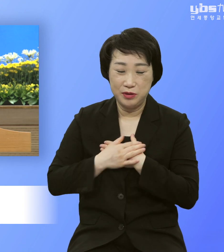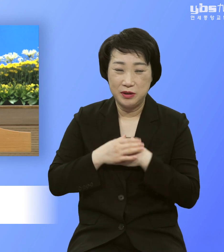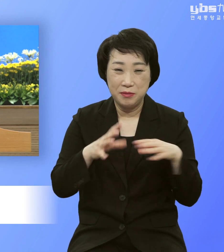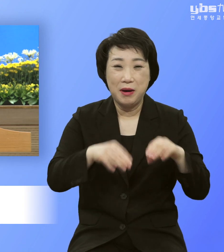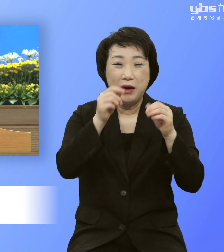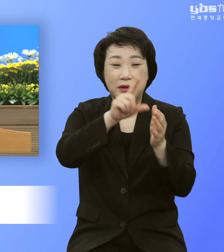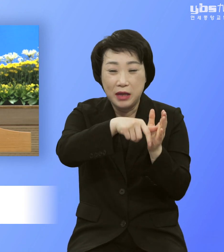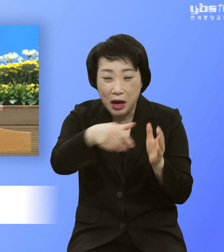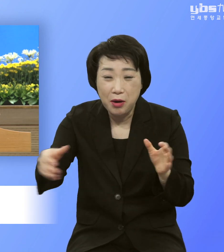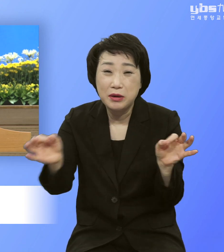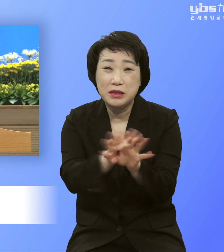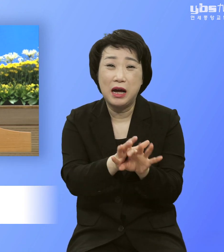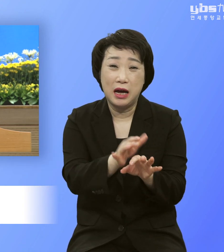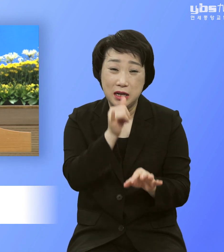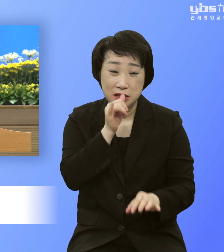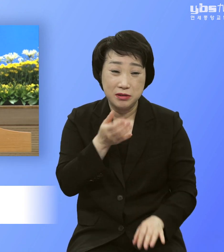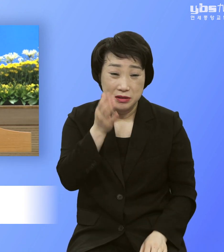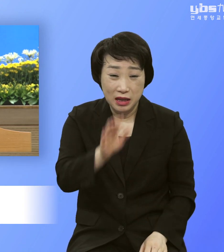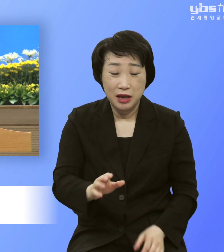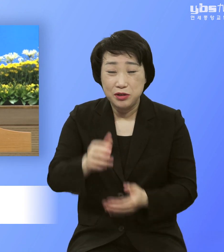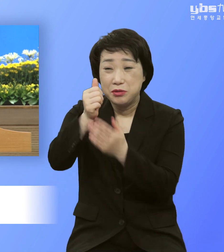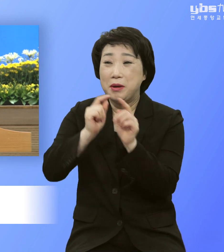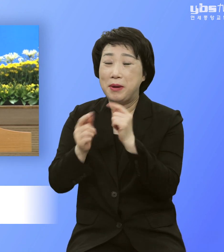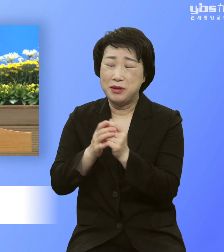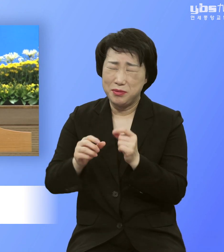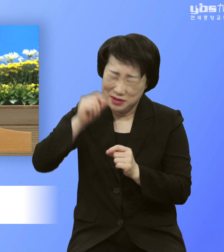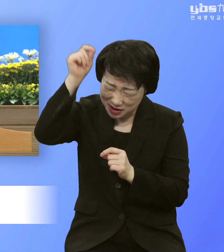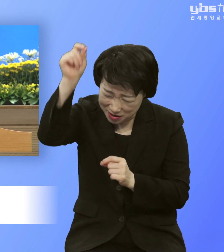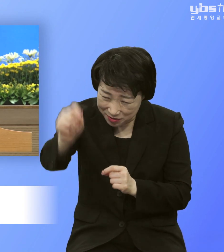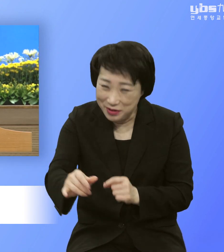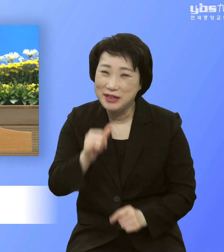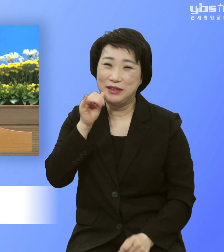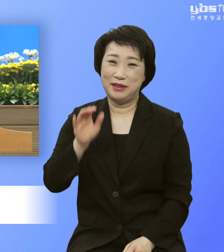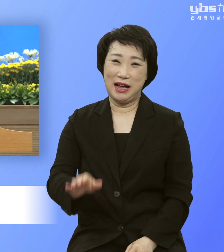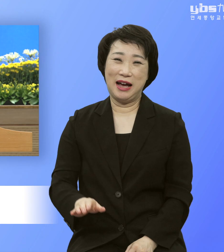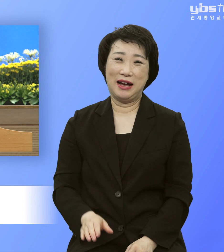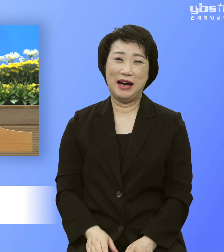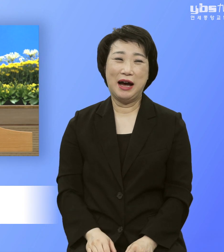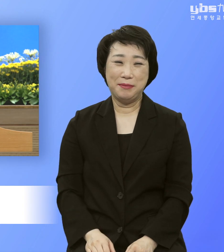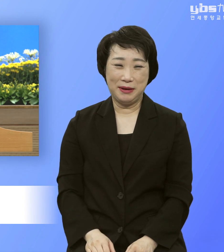마르고 세월은 사라지되 오직 주의 말씀은 새수록